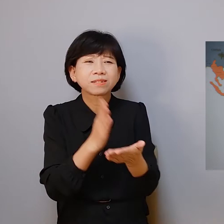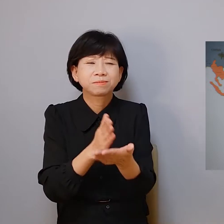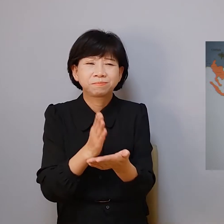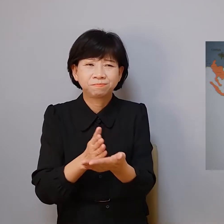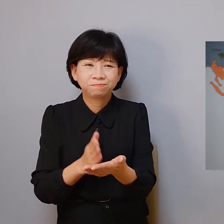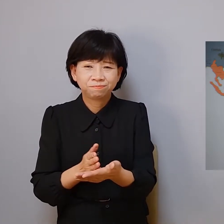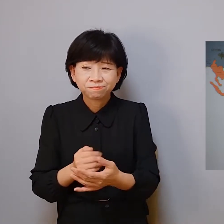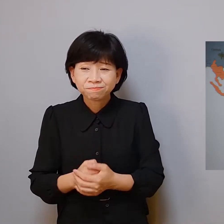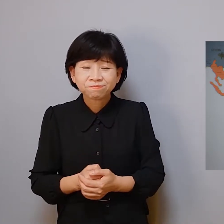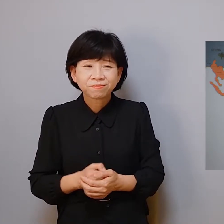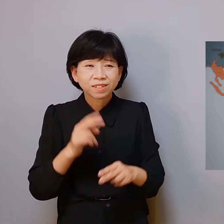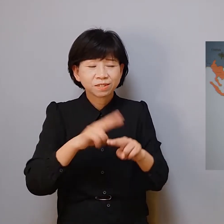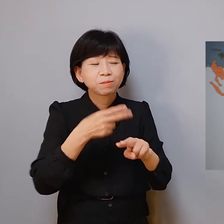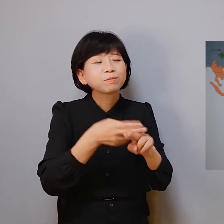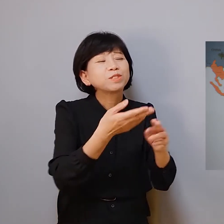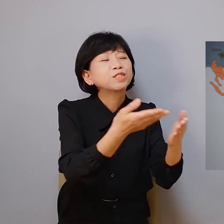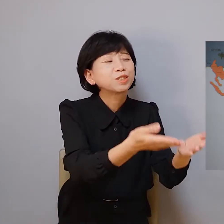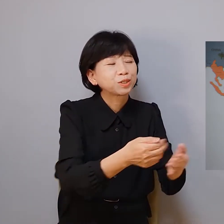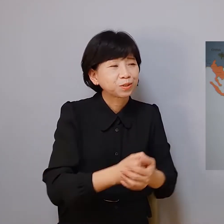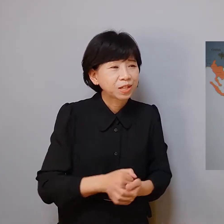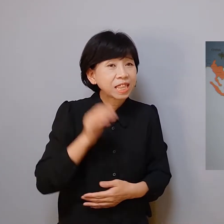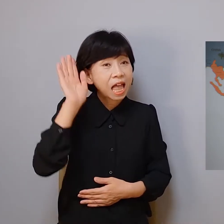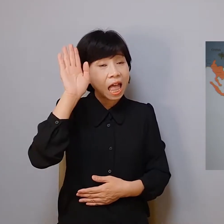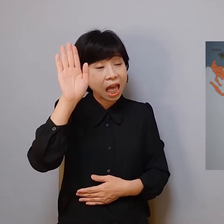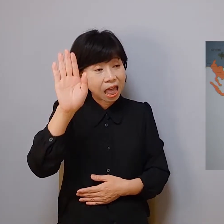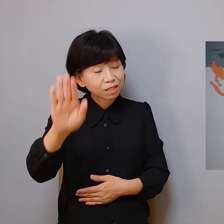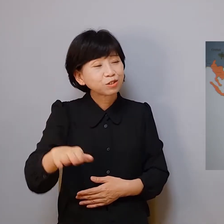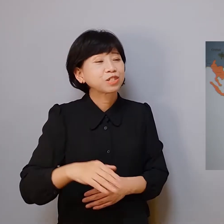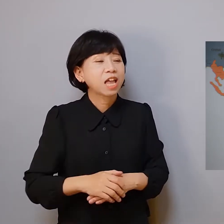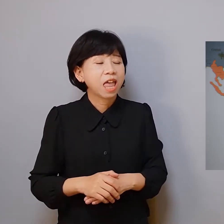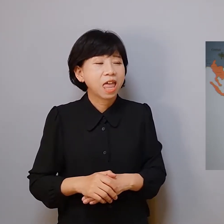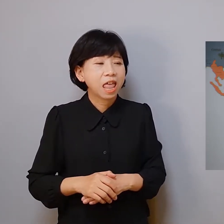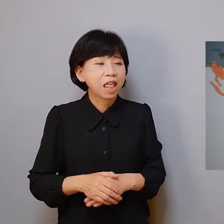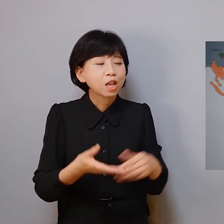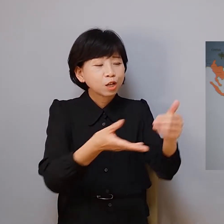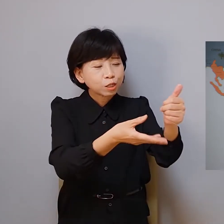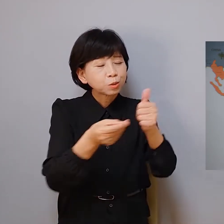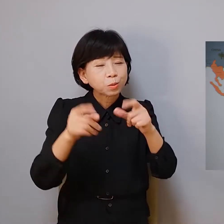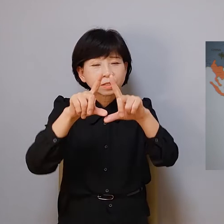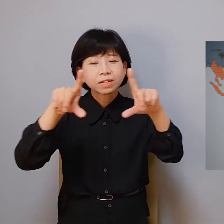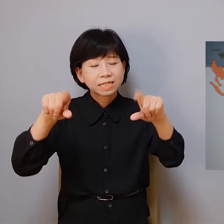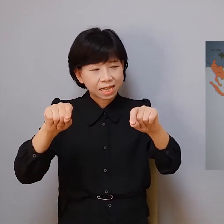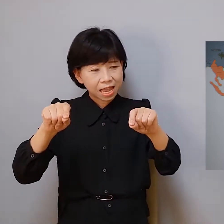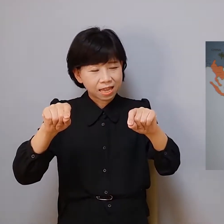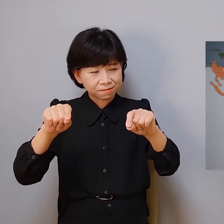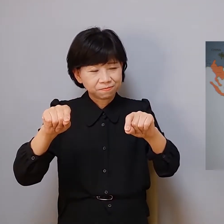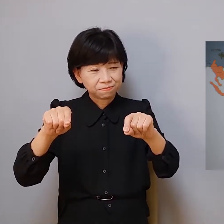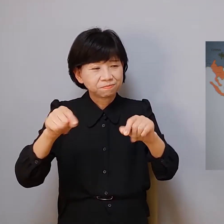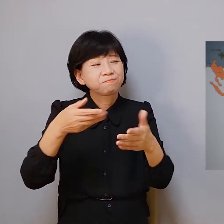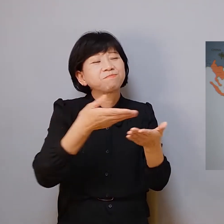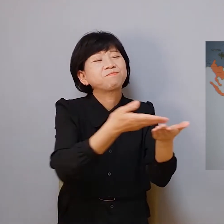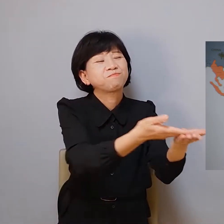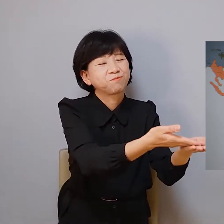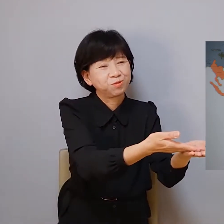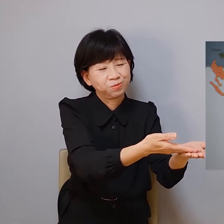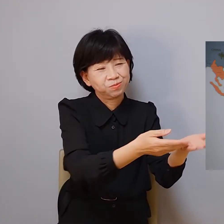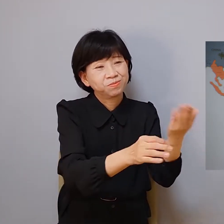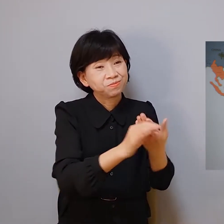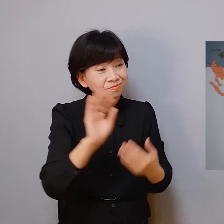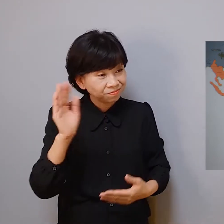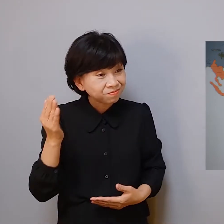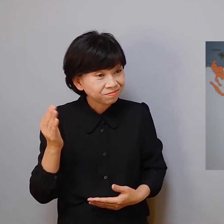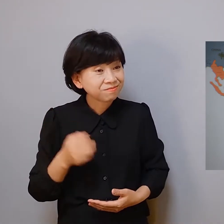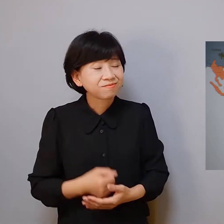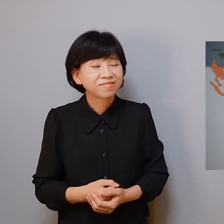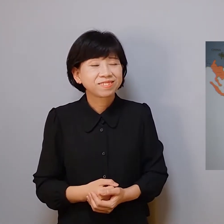선물 드리고 나중에 이제 로비에 초청장들이 좀 있을 텐데요. 초청장 가지고 한 주나 두 주 전에 오시기